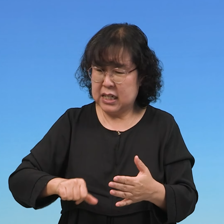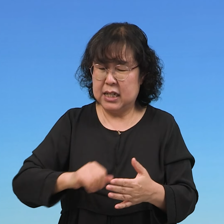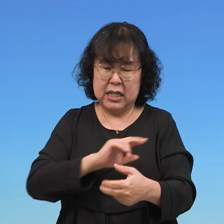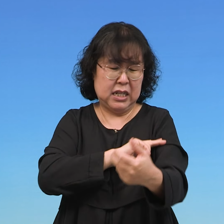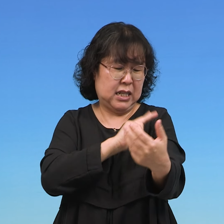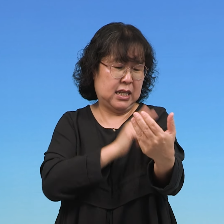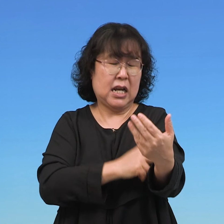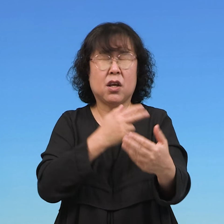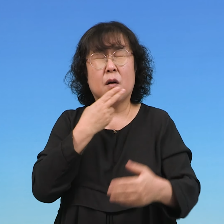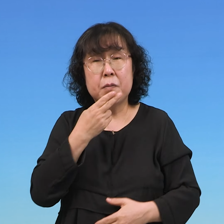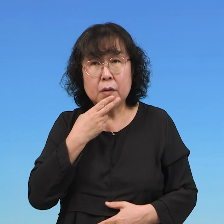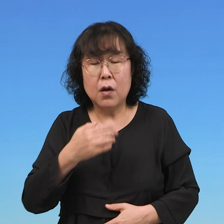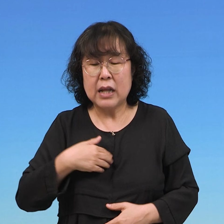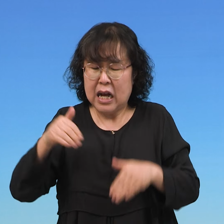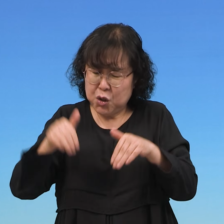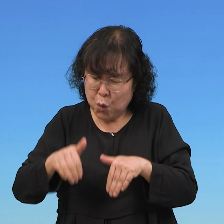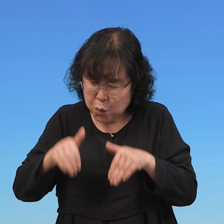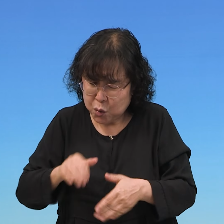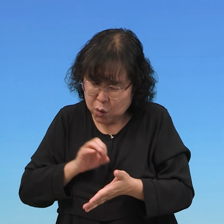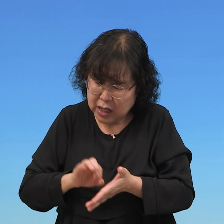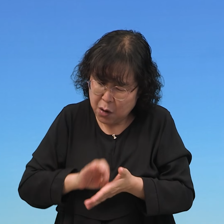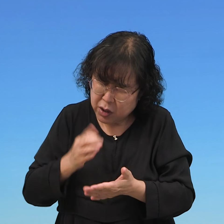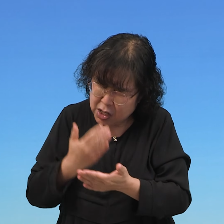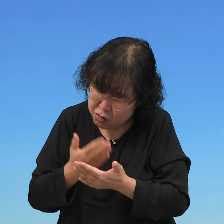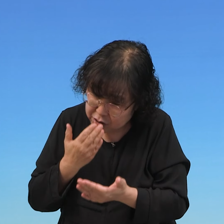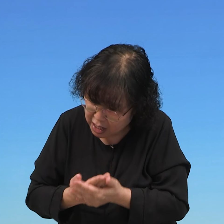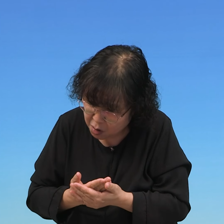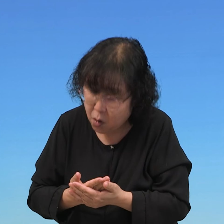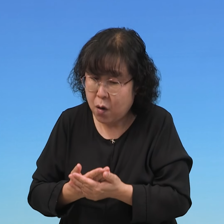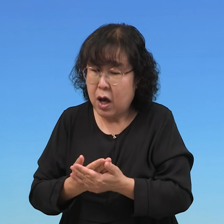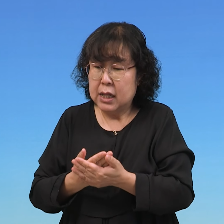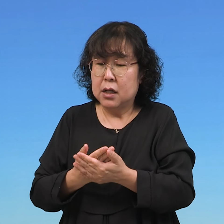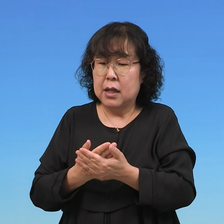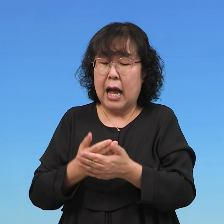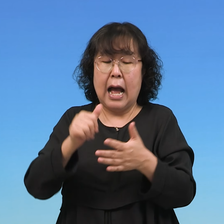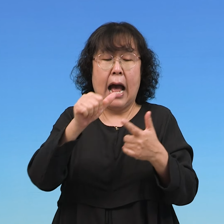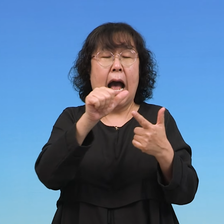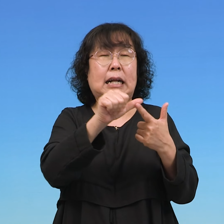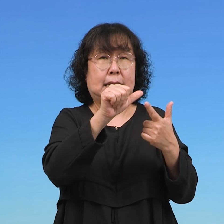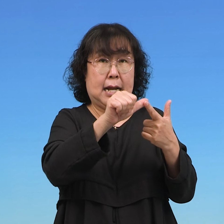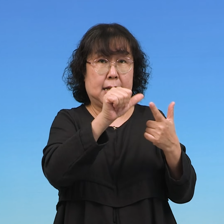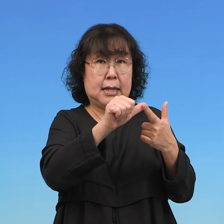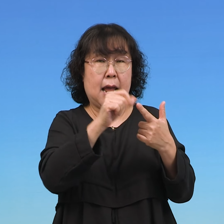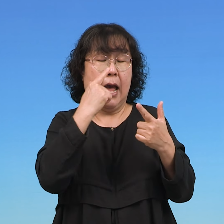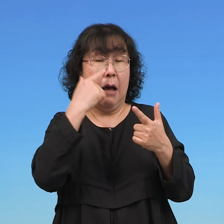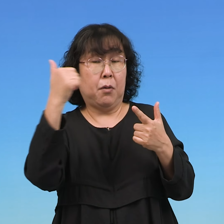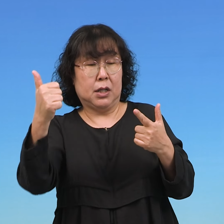이런 모렴치한 인간을 향하여 그 아버지가 베풀어주는 그